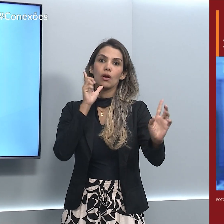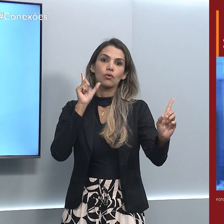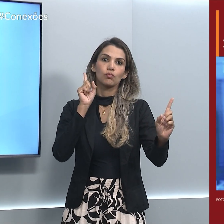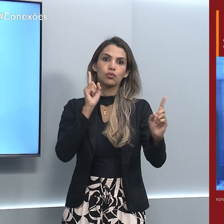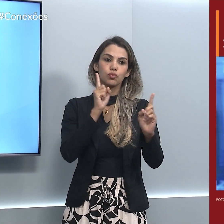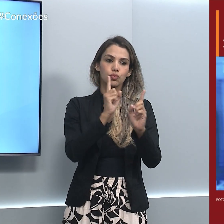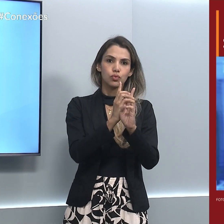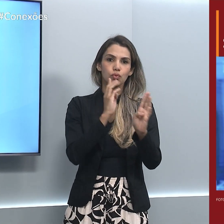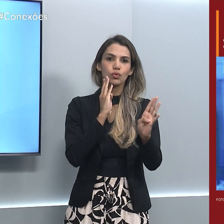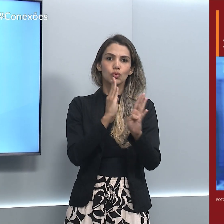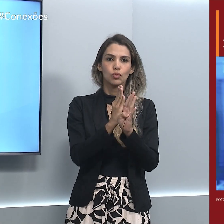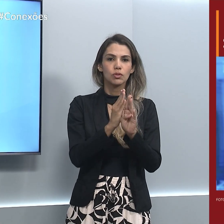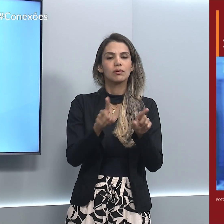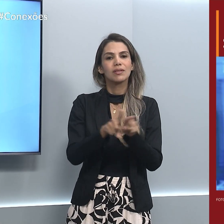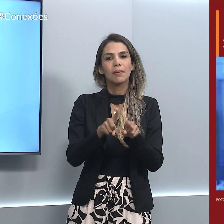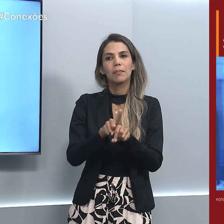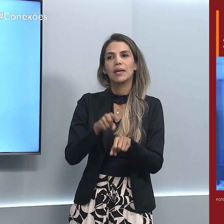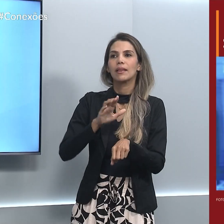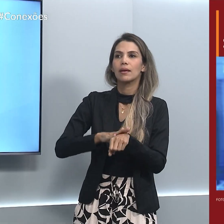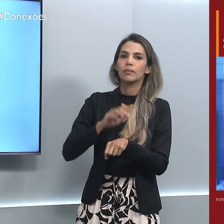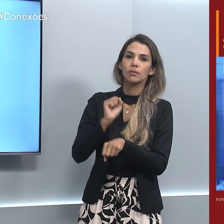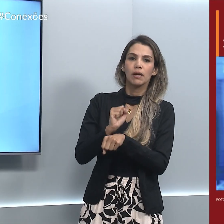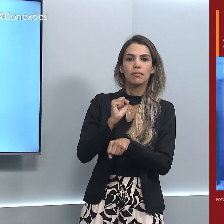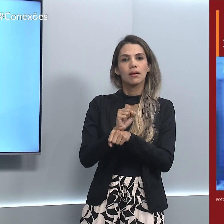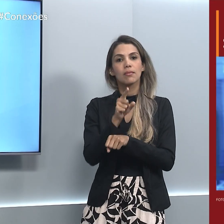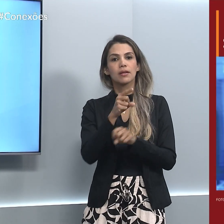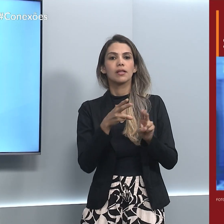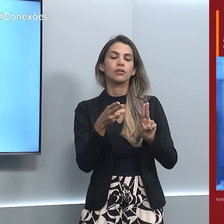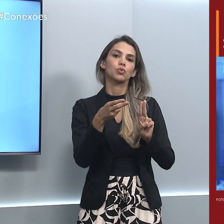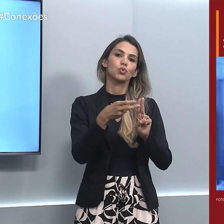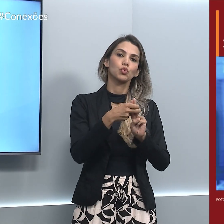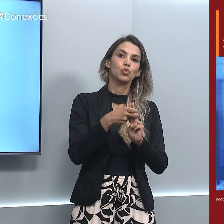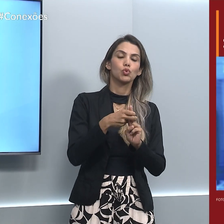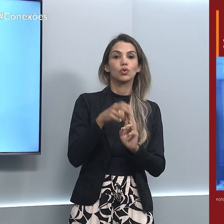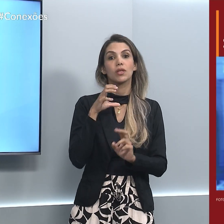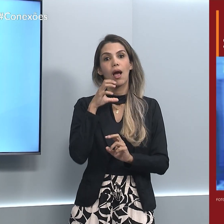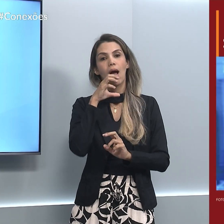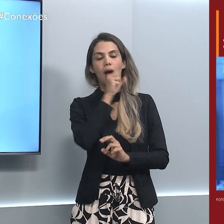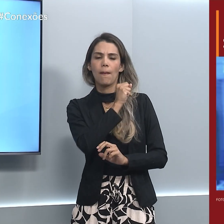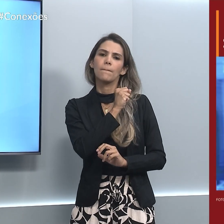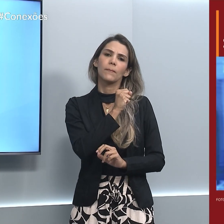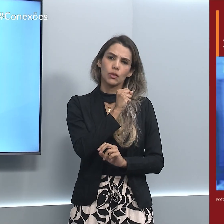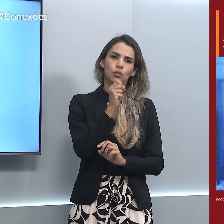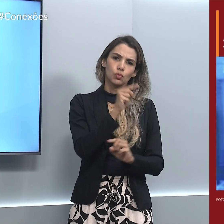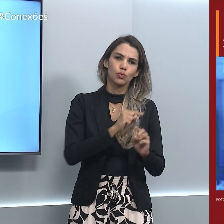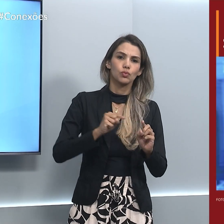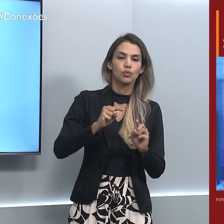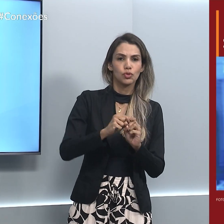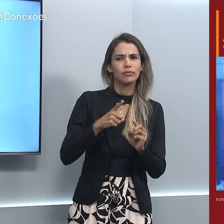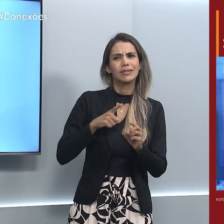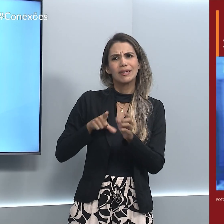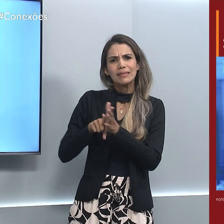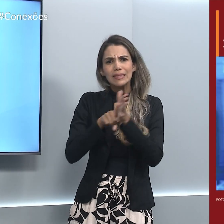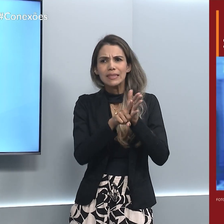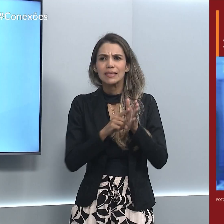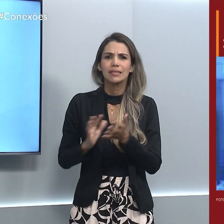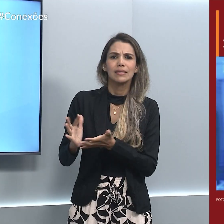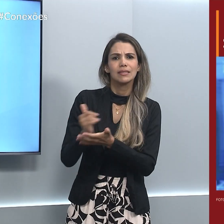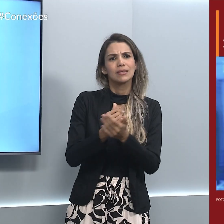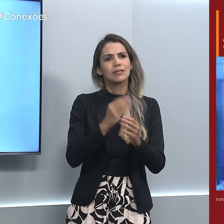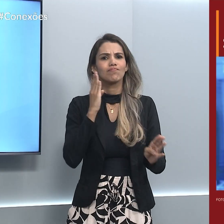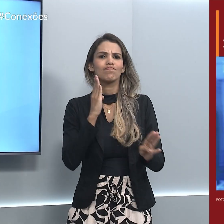ações foram uma resposta ao estudo da demografia médica deste ano, que revelou desigualdade